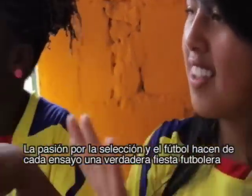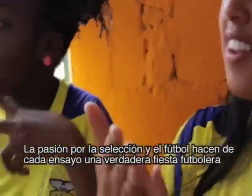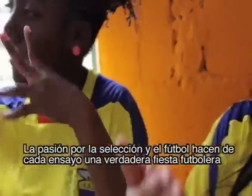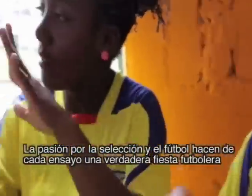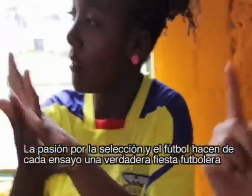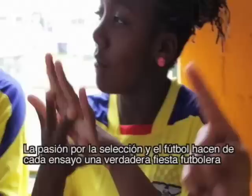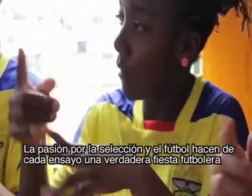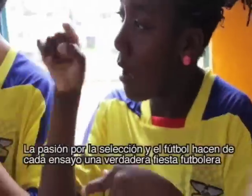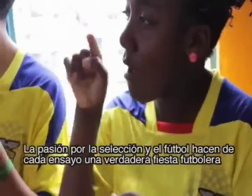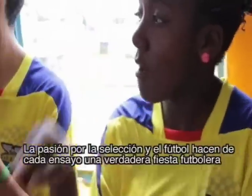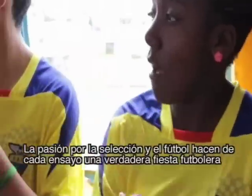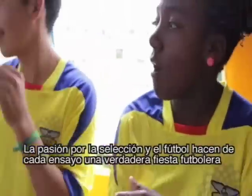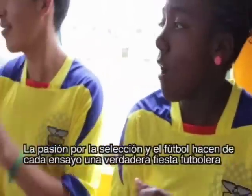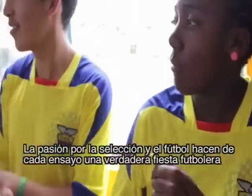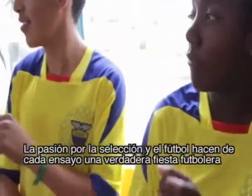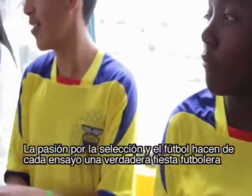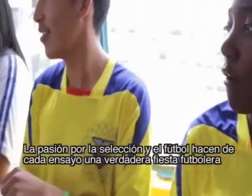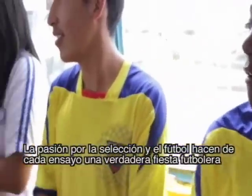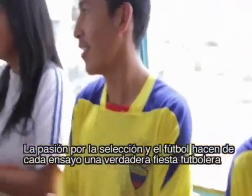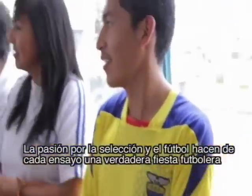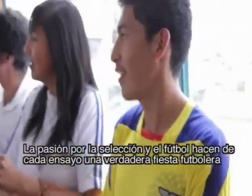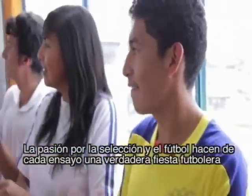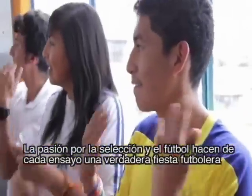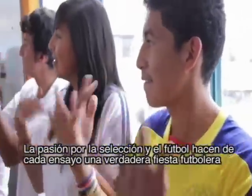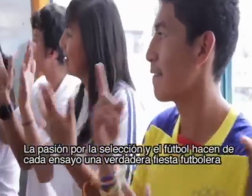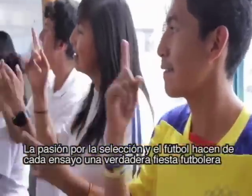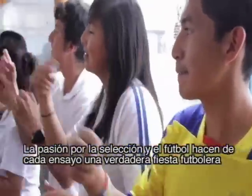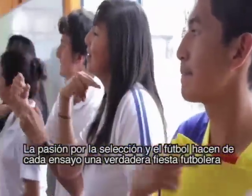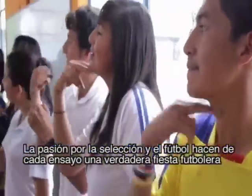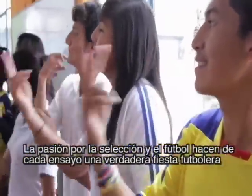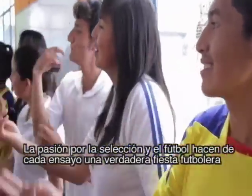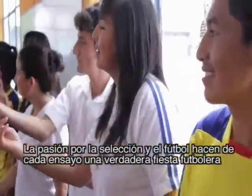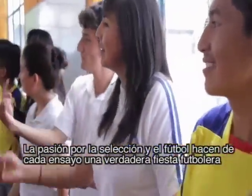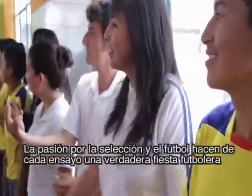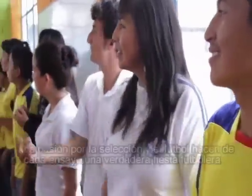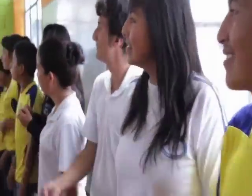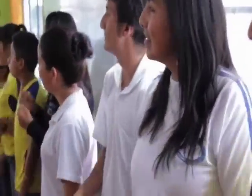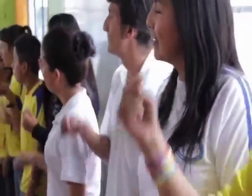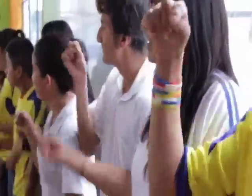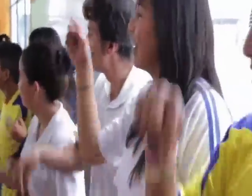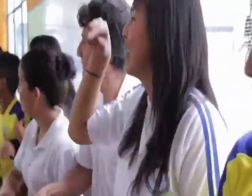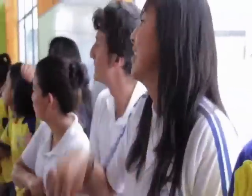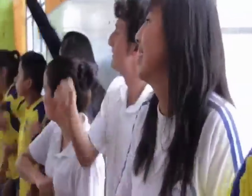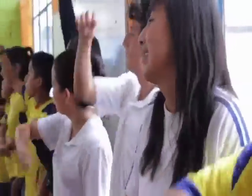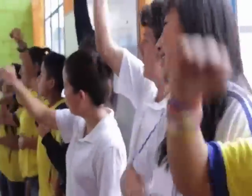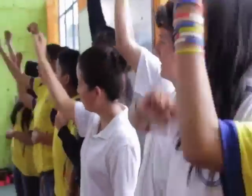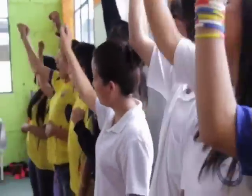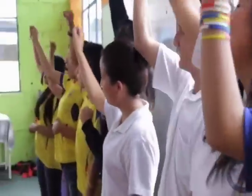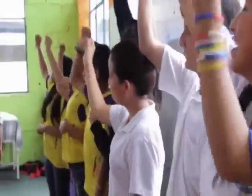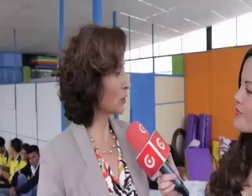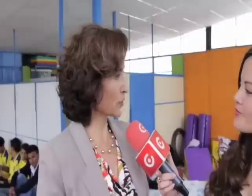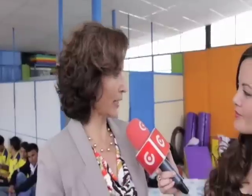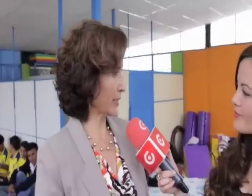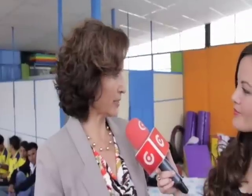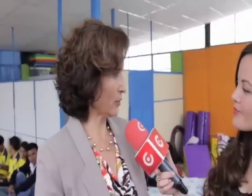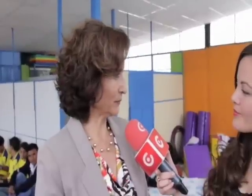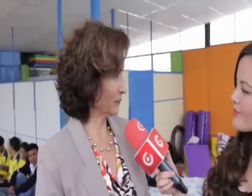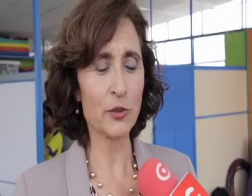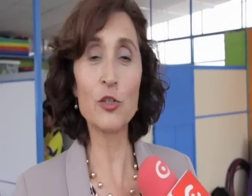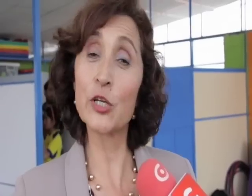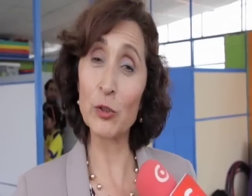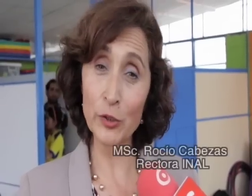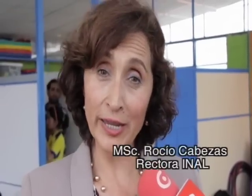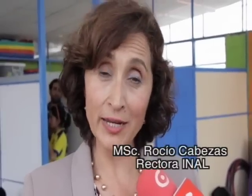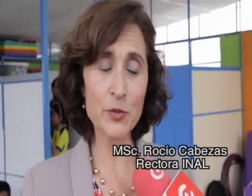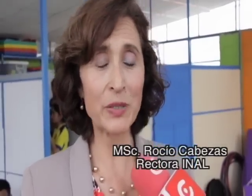qué no decirles también en su propia lengua lo que ellos están sintiendo, las expectativas que tienen? Y recogiendo un poco eso es lo que va construyéndose la canción.